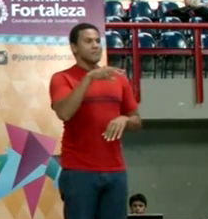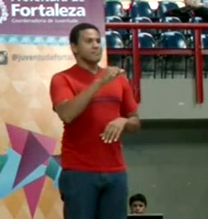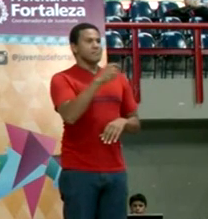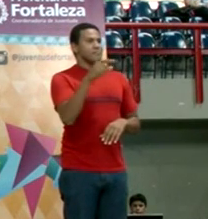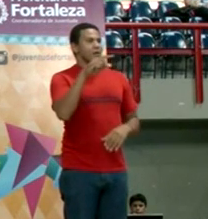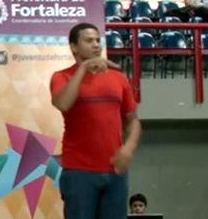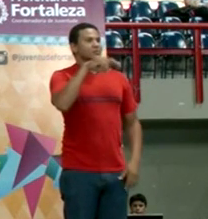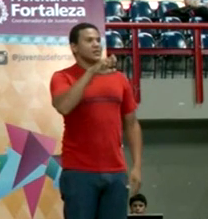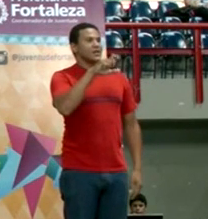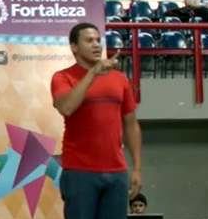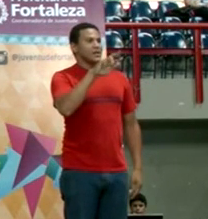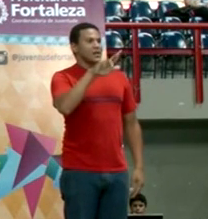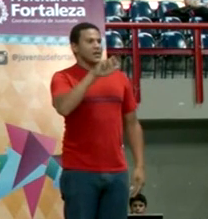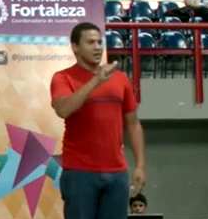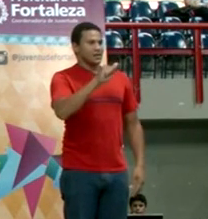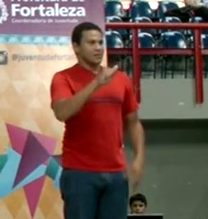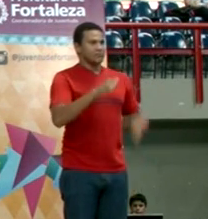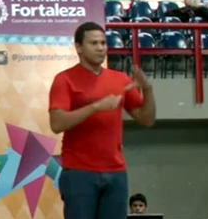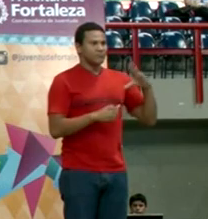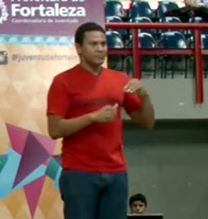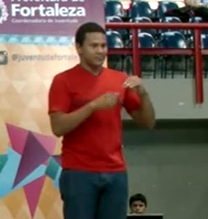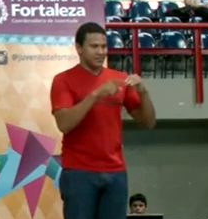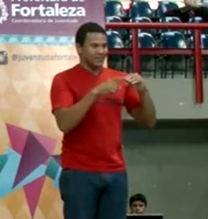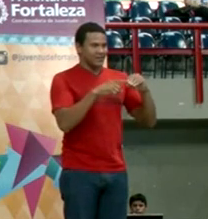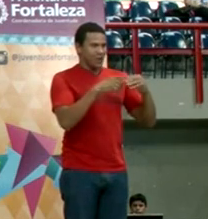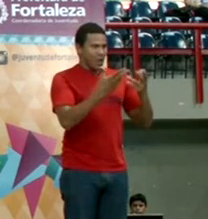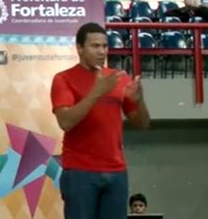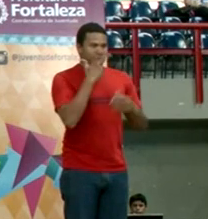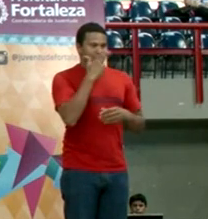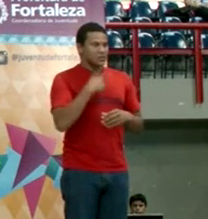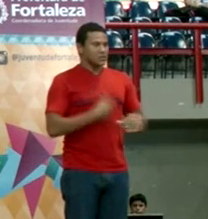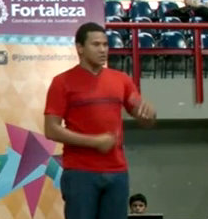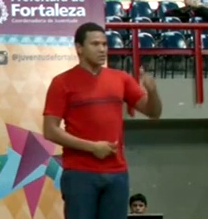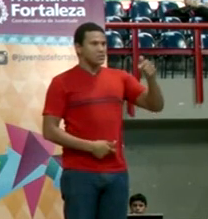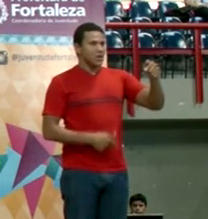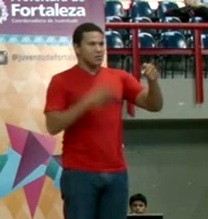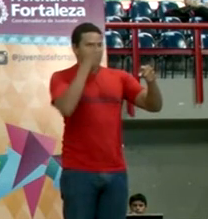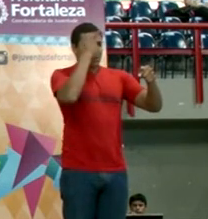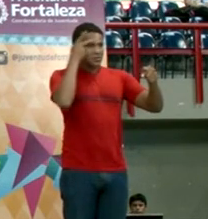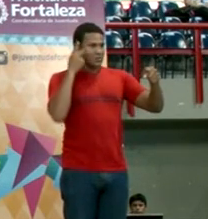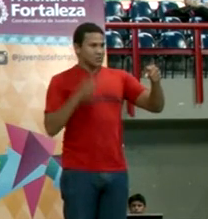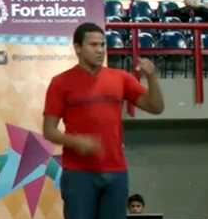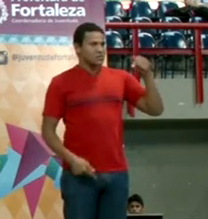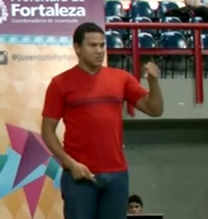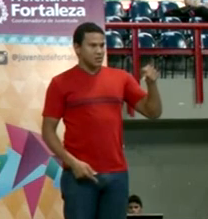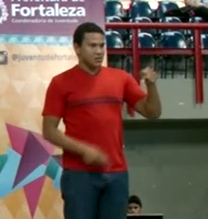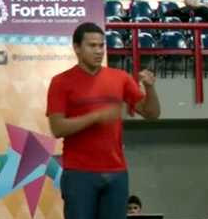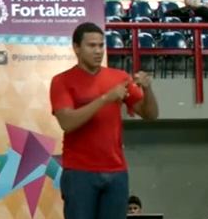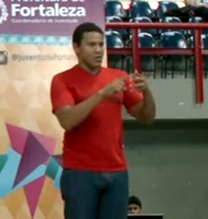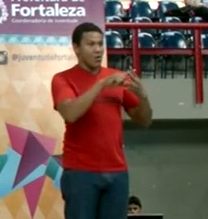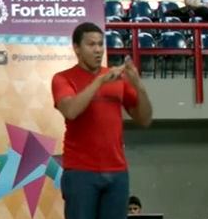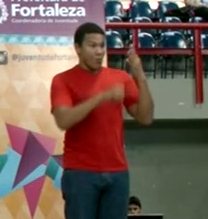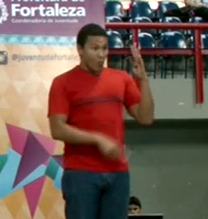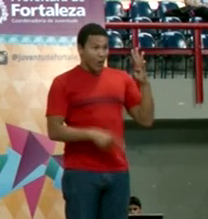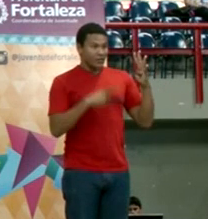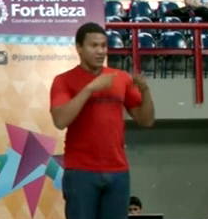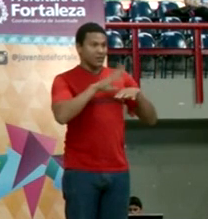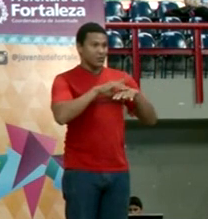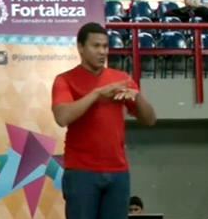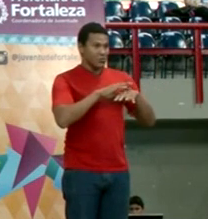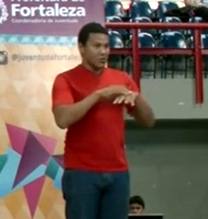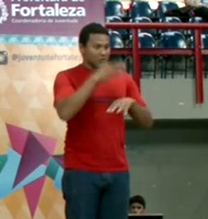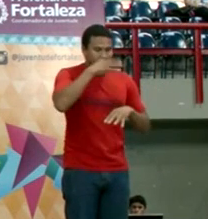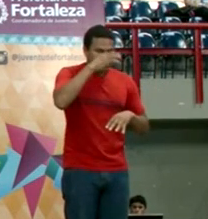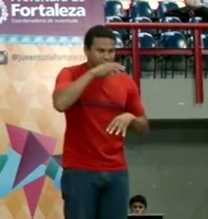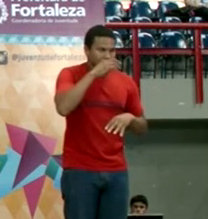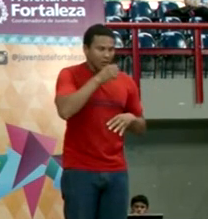grupo terrorista. Chega, menino, pensa num grupo profissional, 7 elementos, 4 com tuberculose,